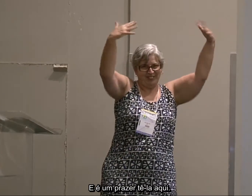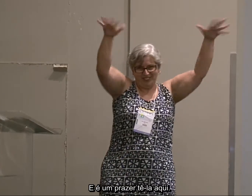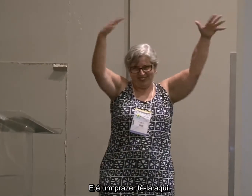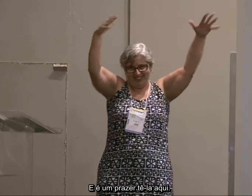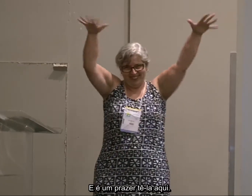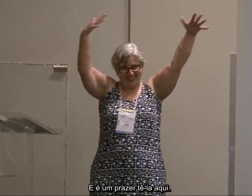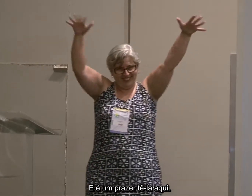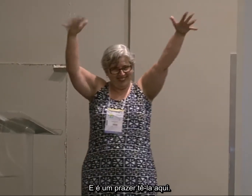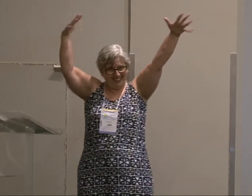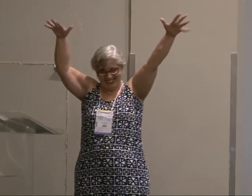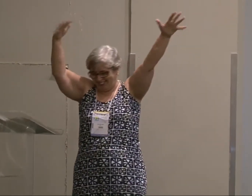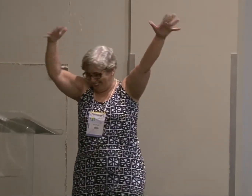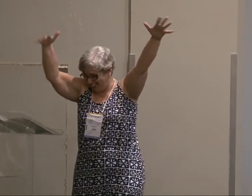tê-la aqui.